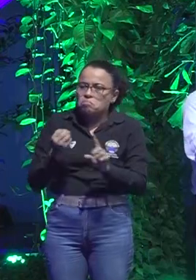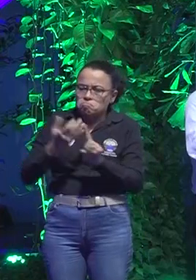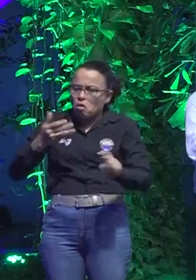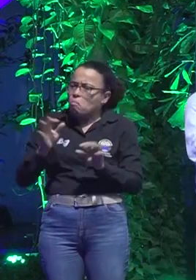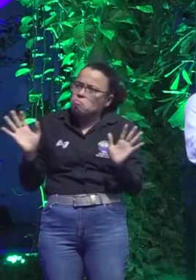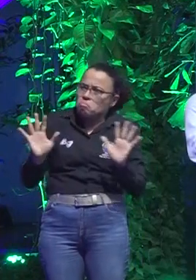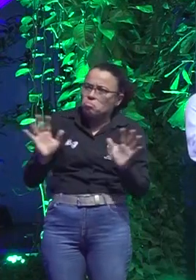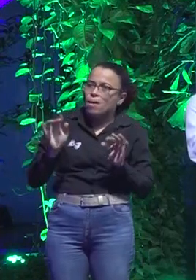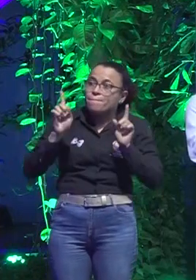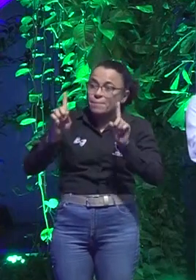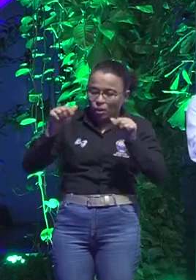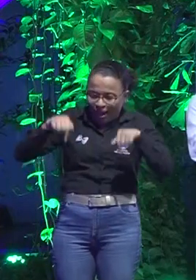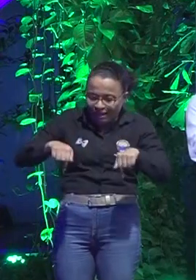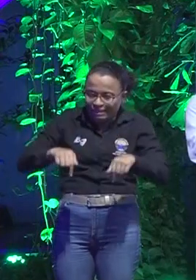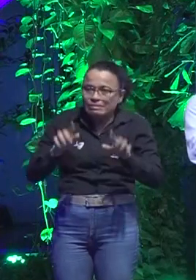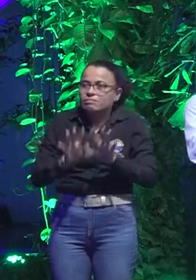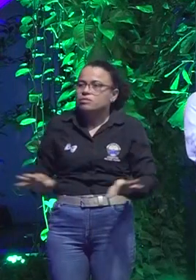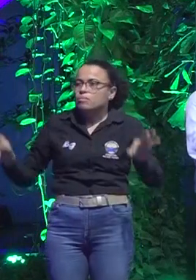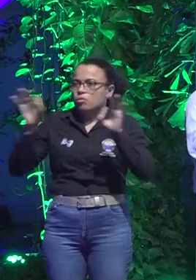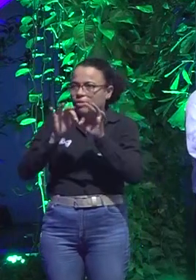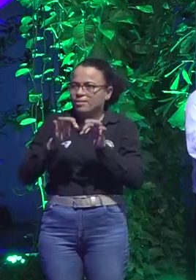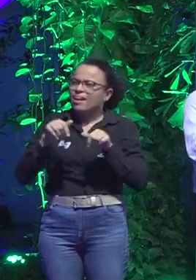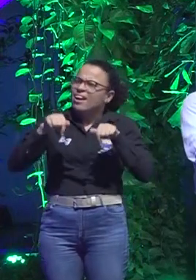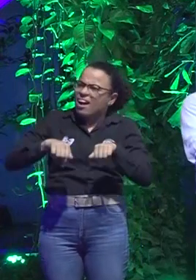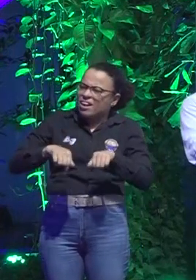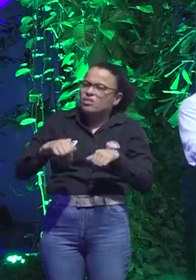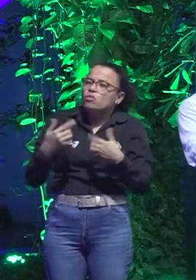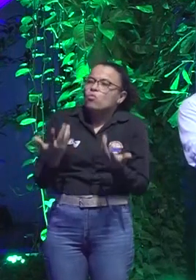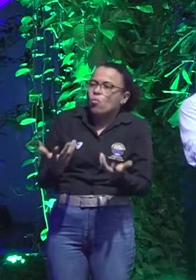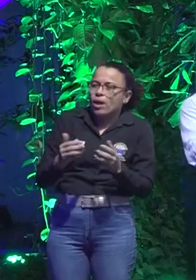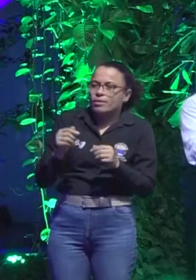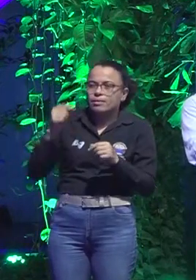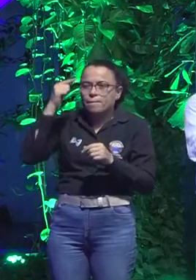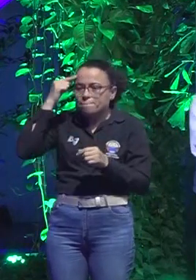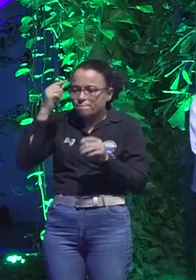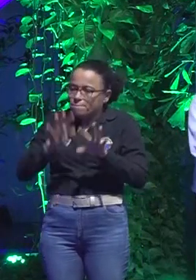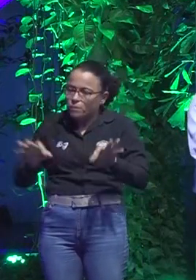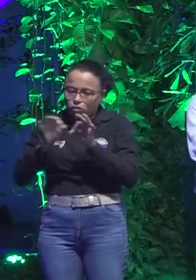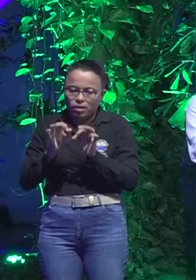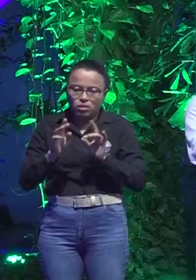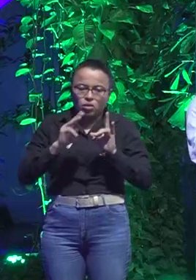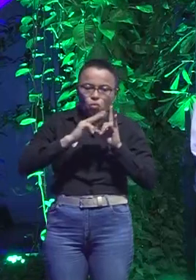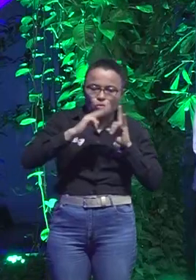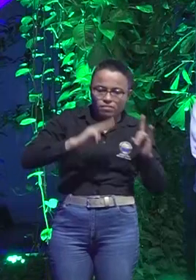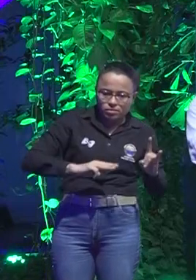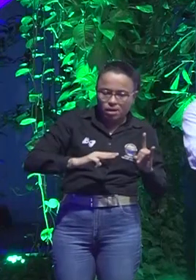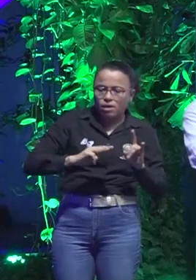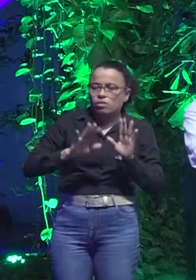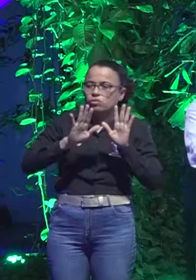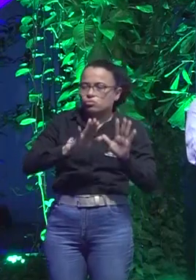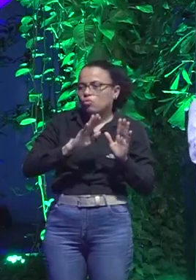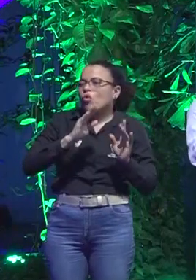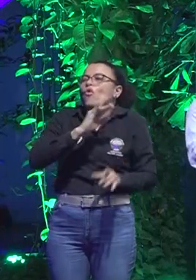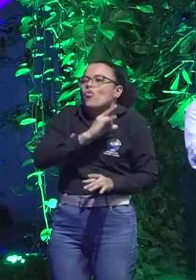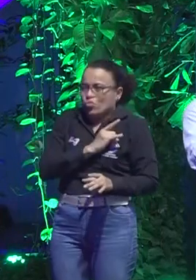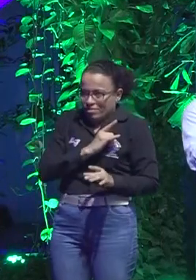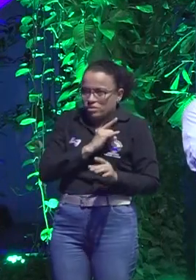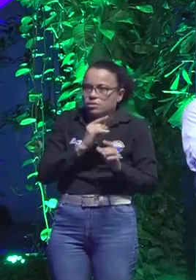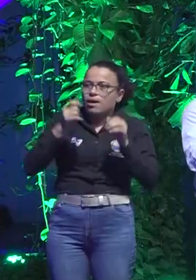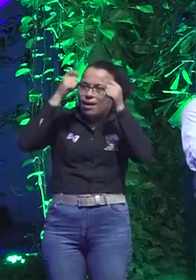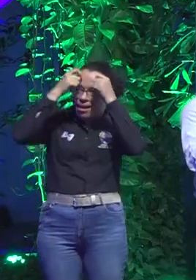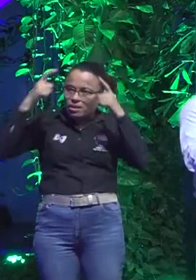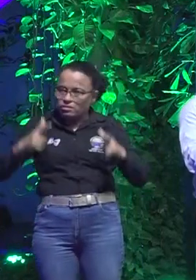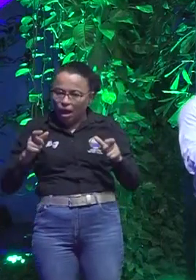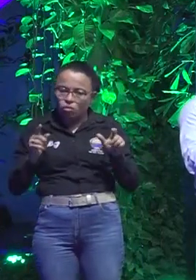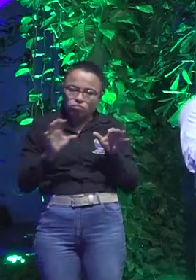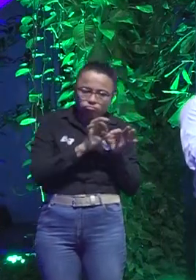Comité Universidad Empresa Estado, y siempre ha estado empresa, universidad, todas. El Estado siempre nos ha acogido, pero hemos seguido